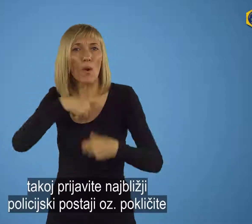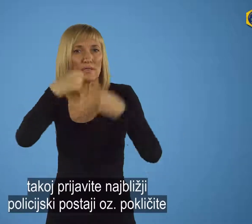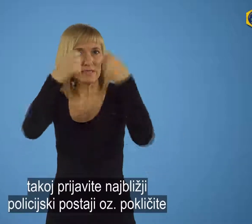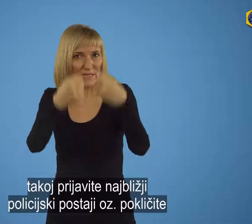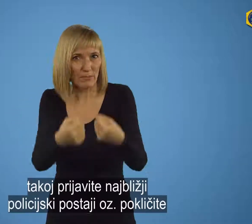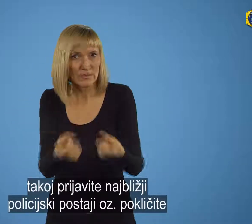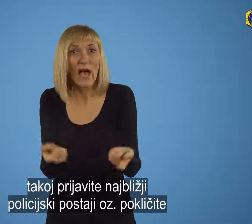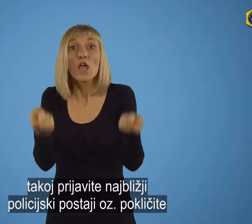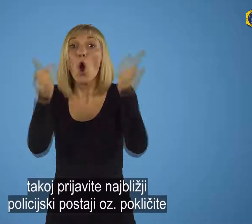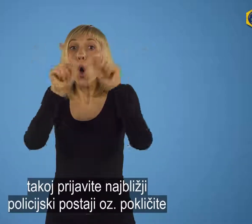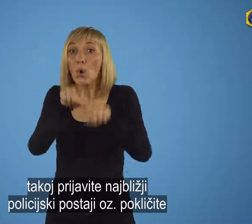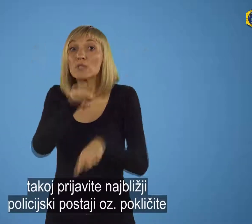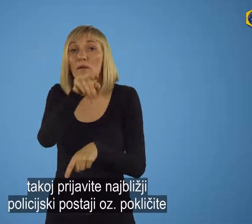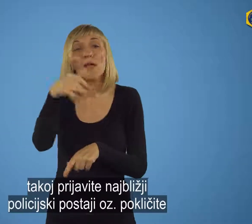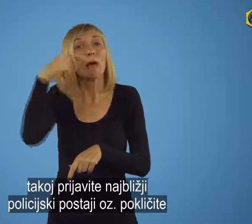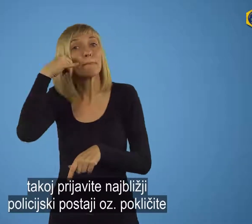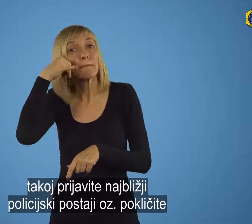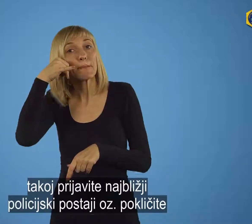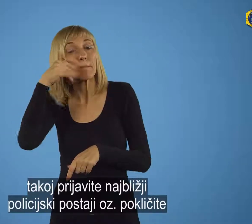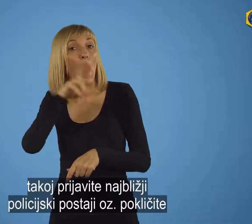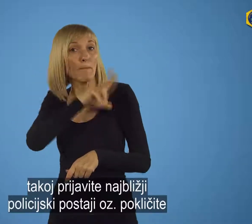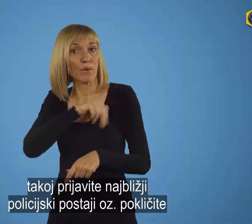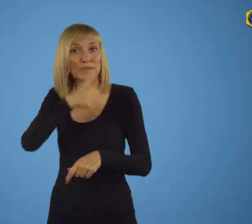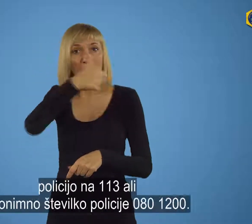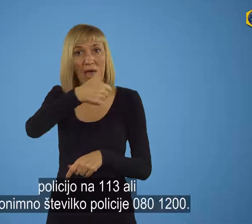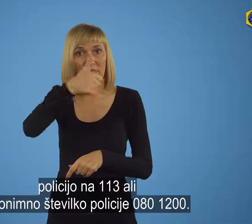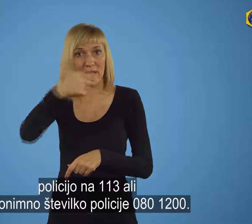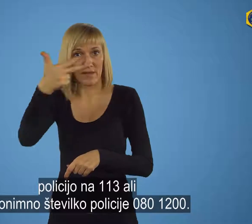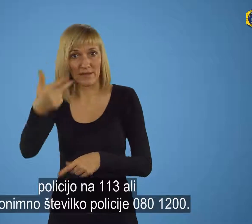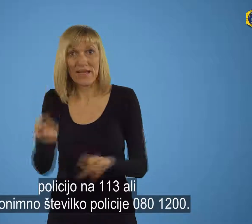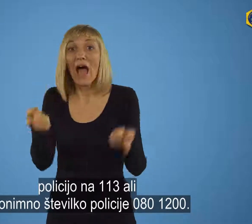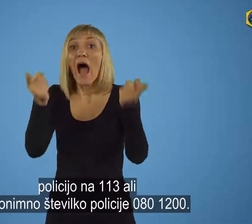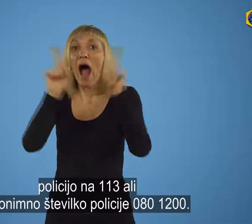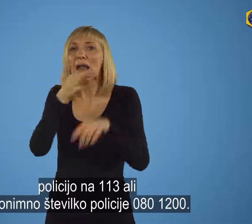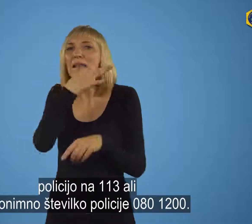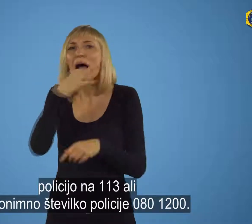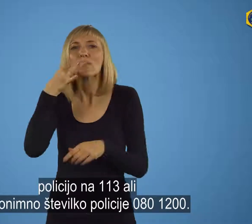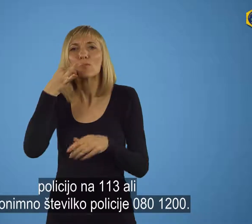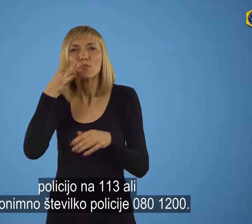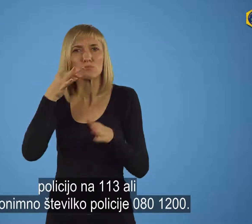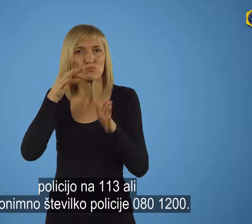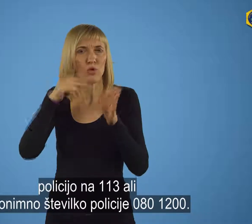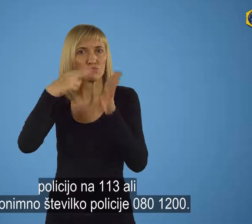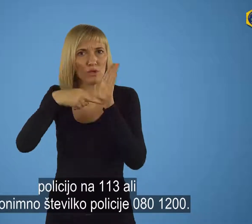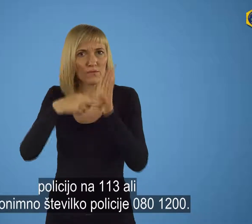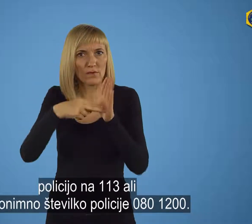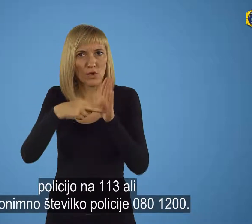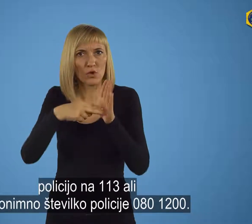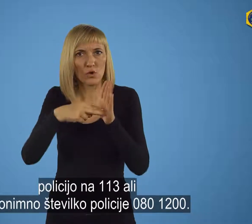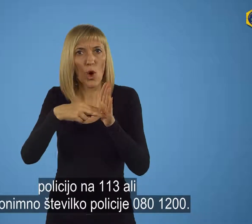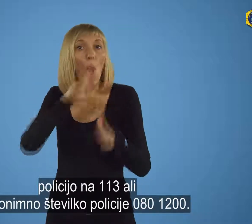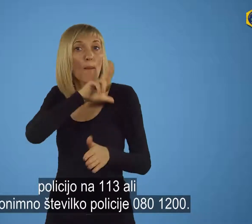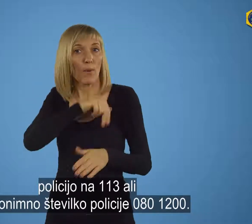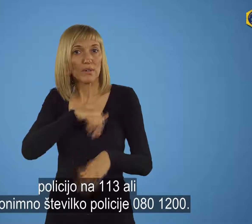oziroma pokličite policijo na 113 ali anonimno številko policije 080